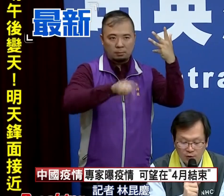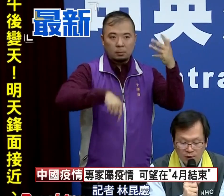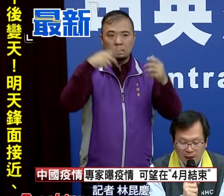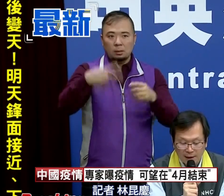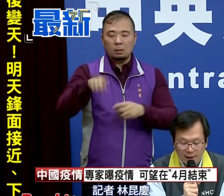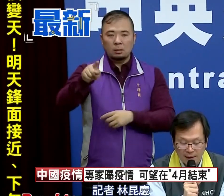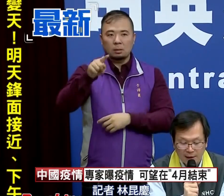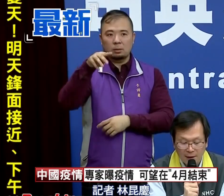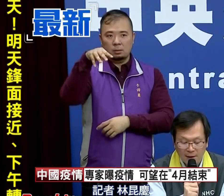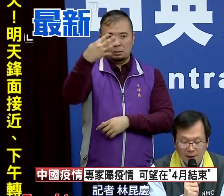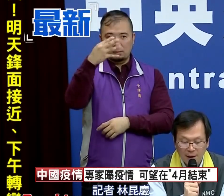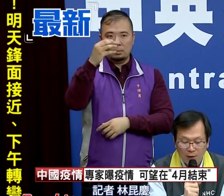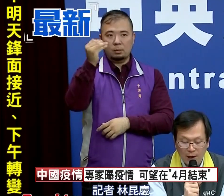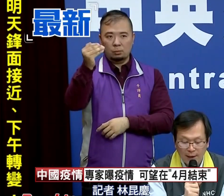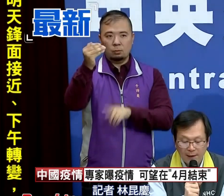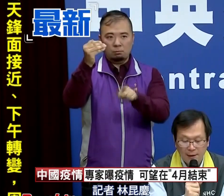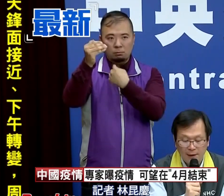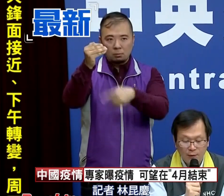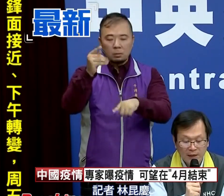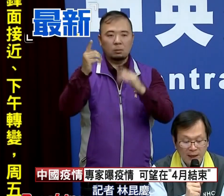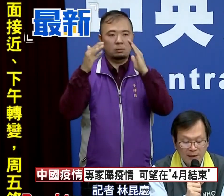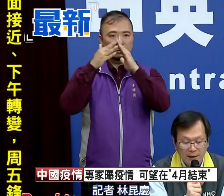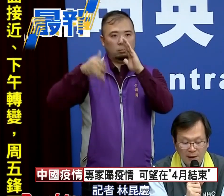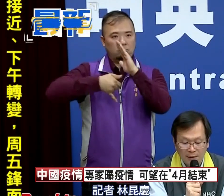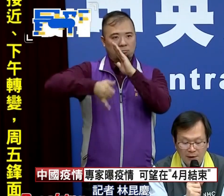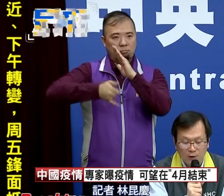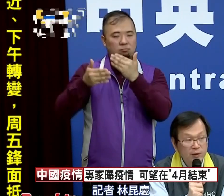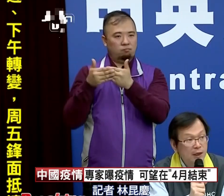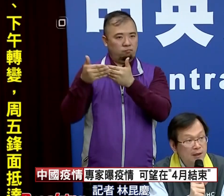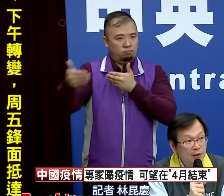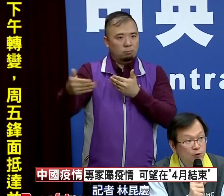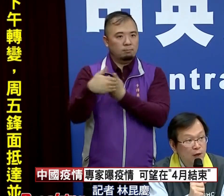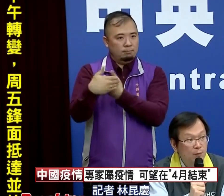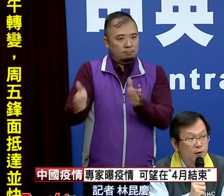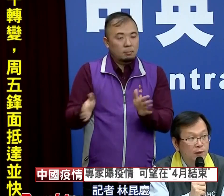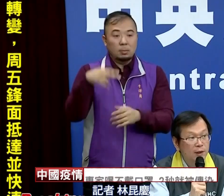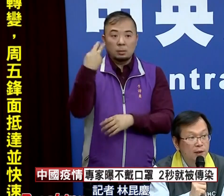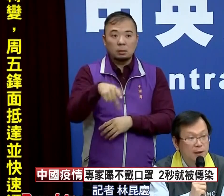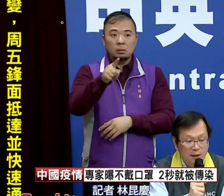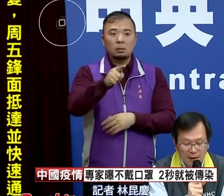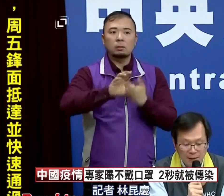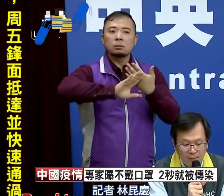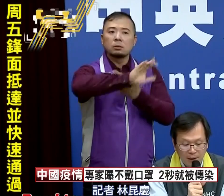先。那么他也提到他也说重话了，当初陆配的孩子在出生的时候其实国籍